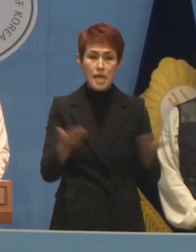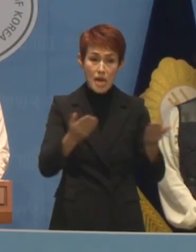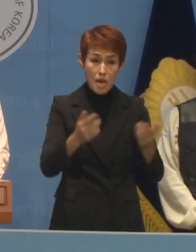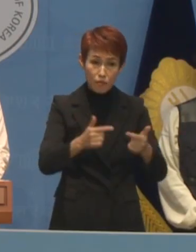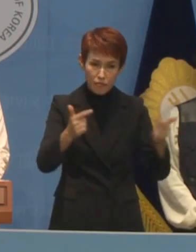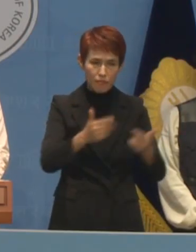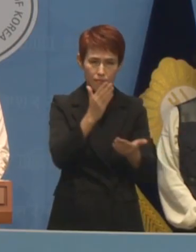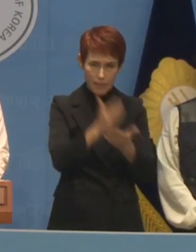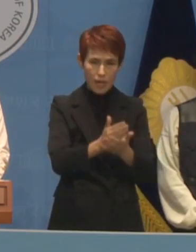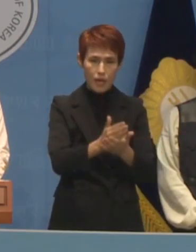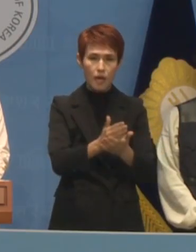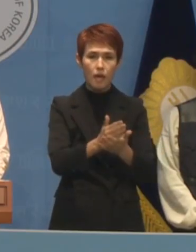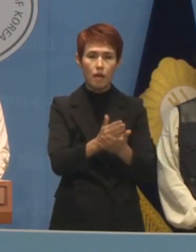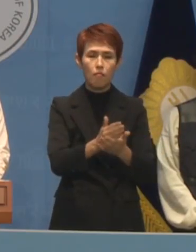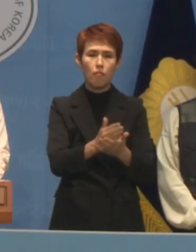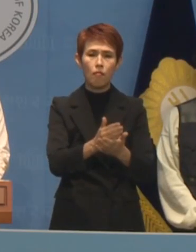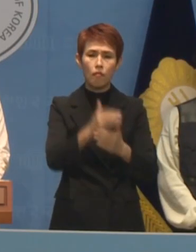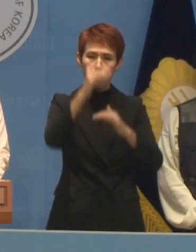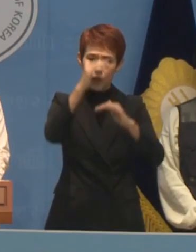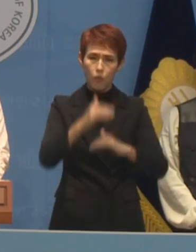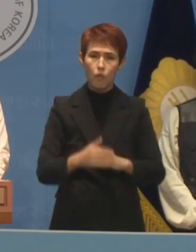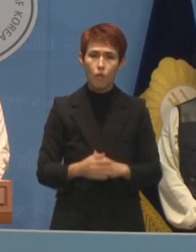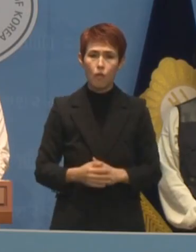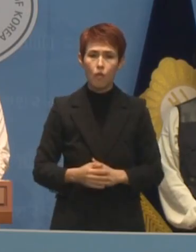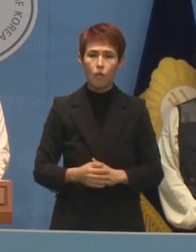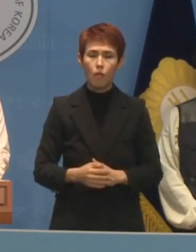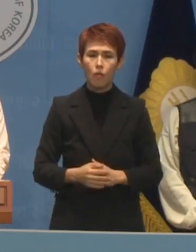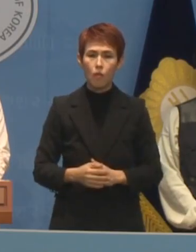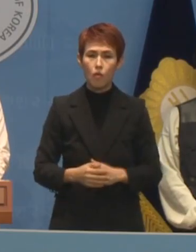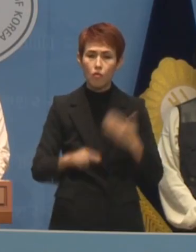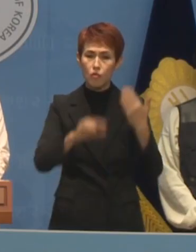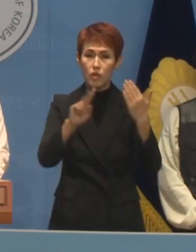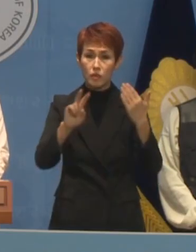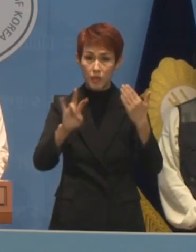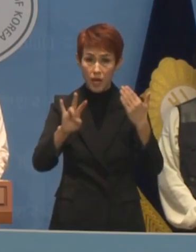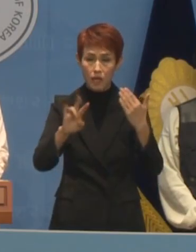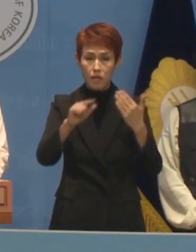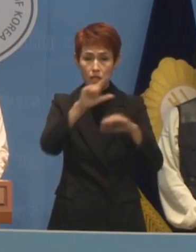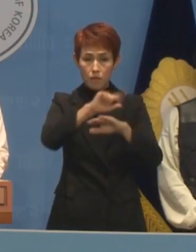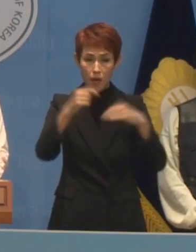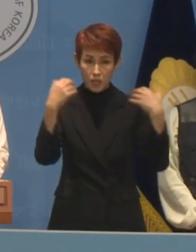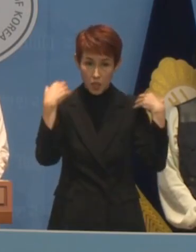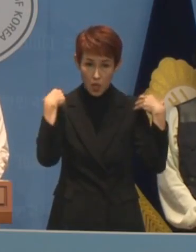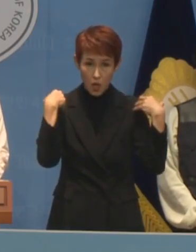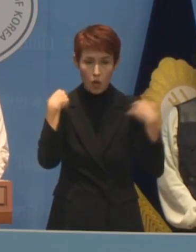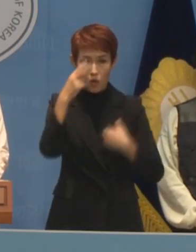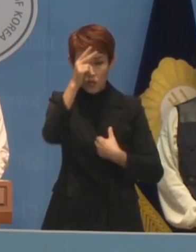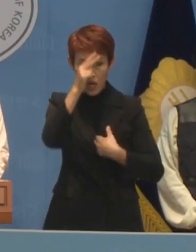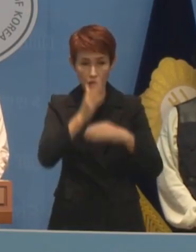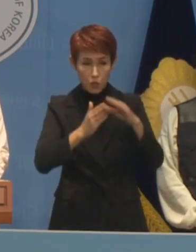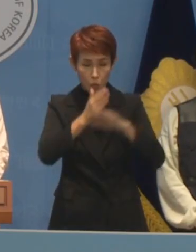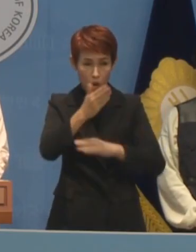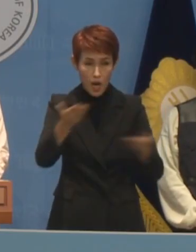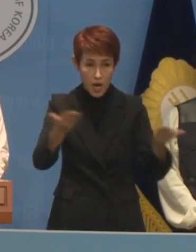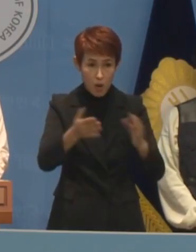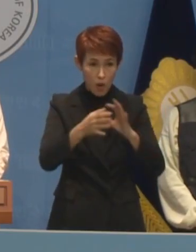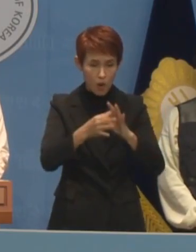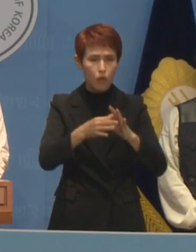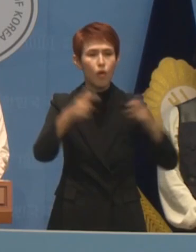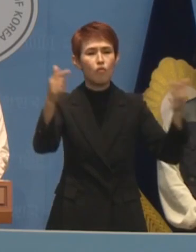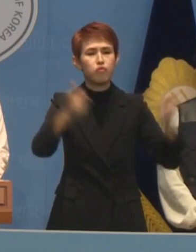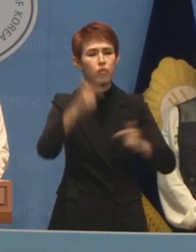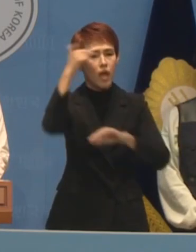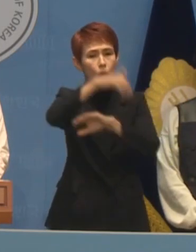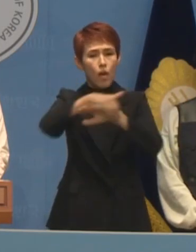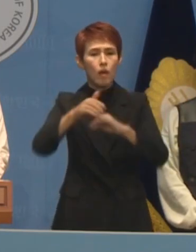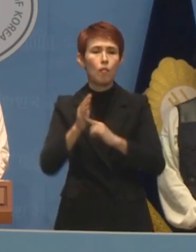발송, 2024년 9월 24일 해수부의 각 지방청 청원경찰의 초과근무 감축 계획 보고라는